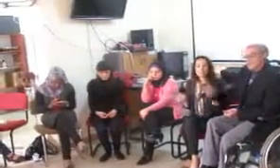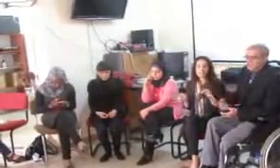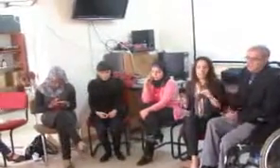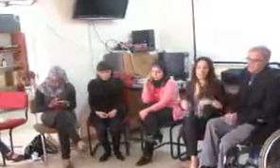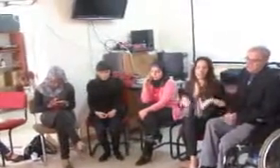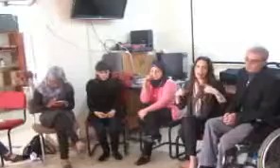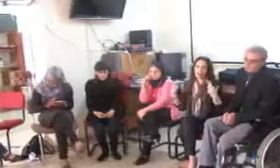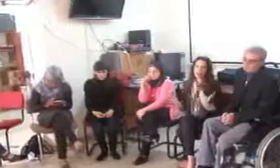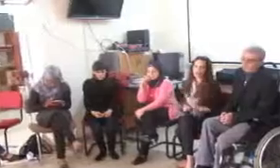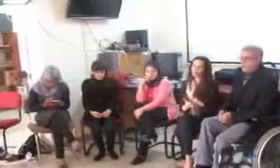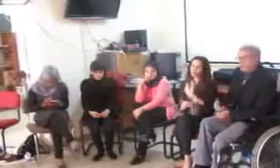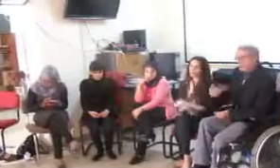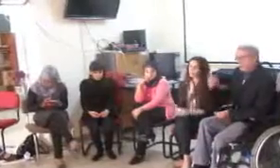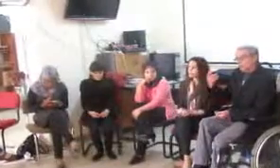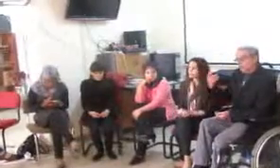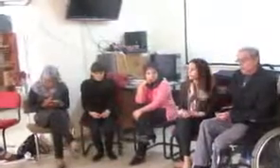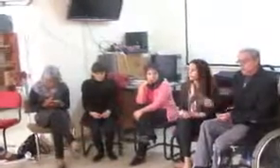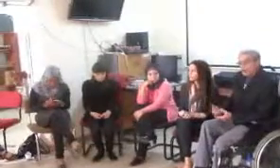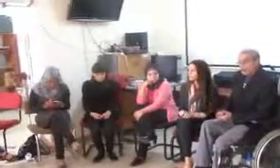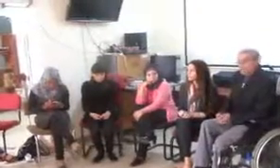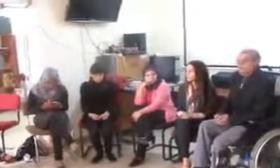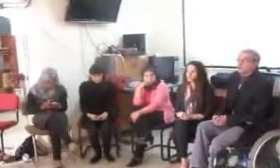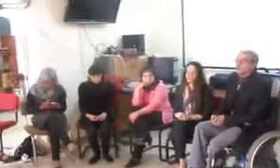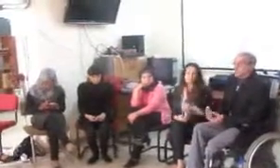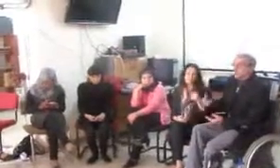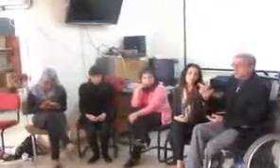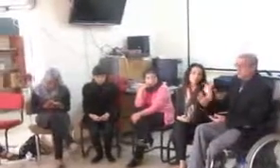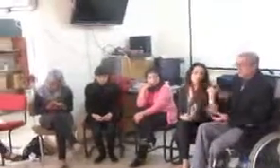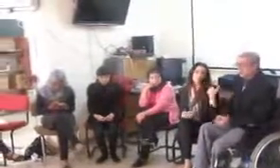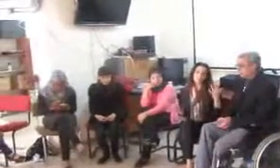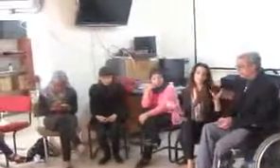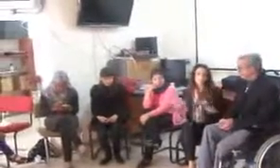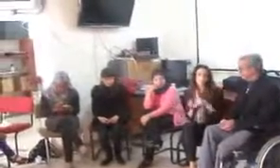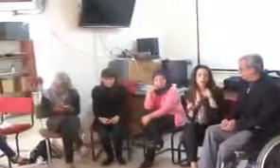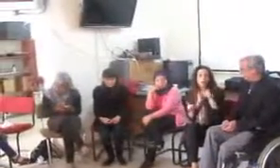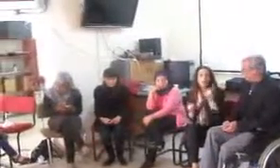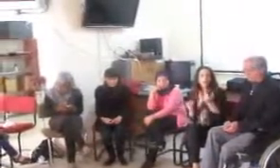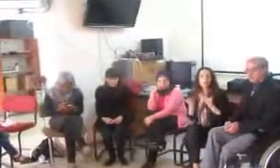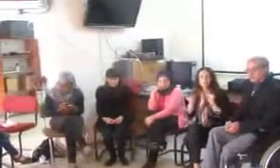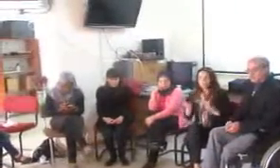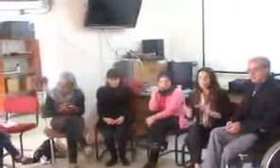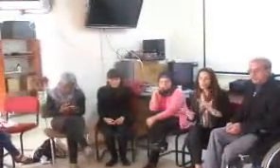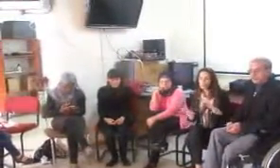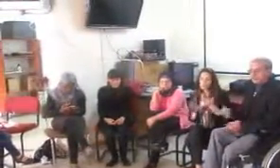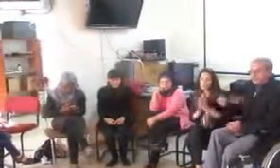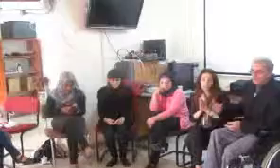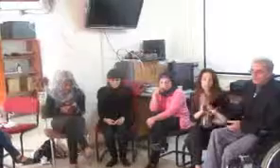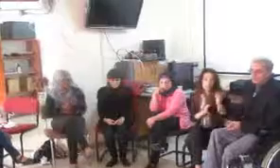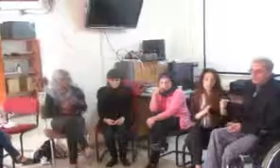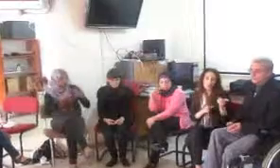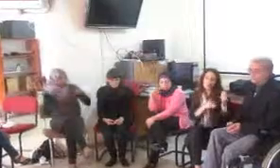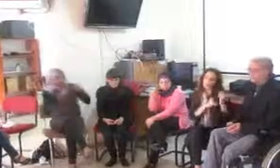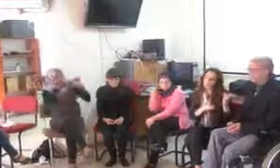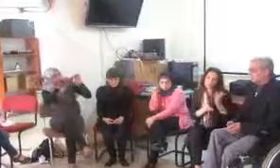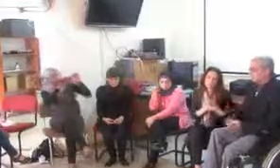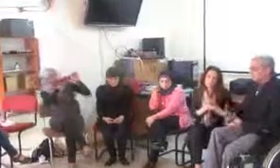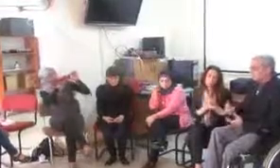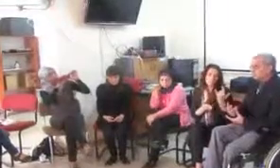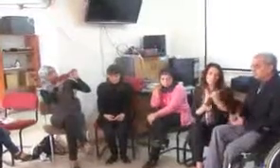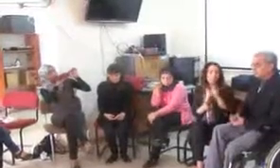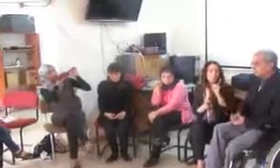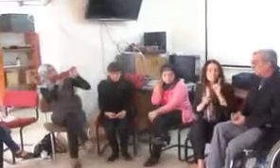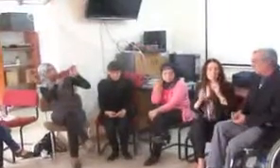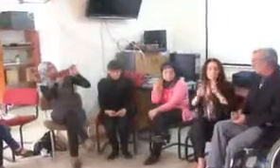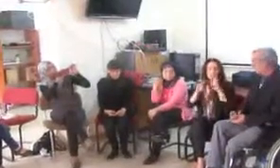بدايه لحياه جديده. واحنا معاكم، واي مساعده تتطلب مننا احنا جاهزين